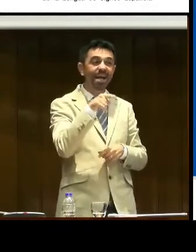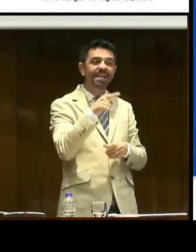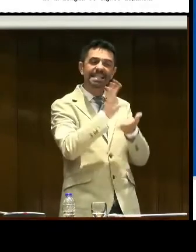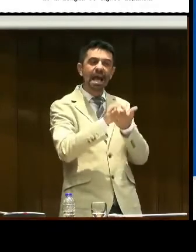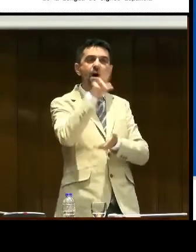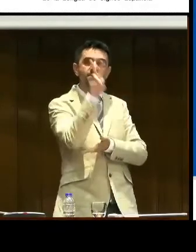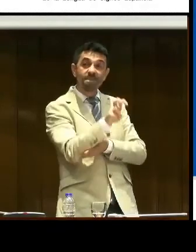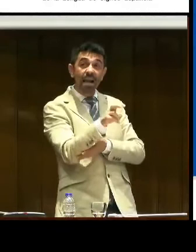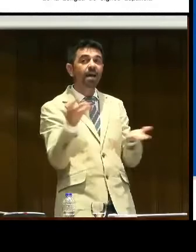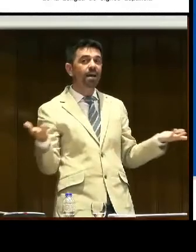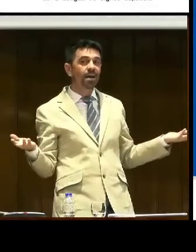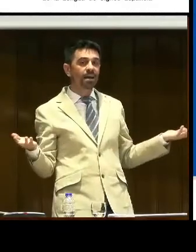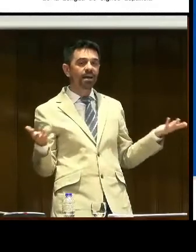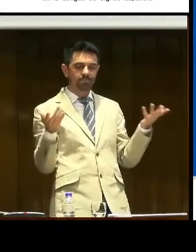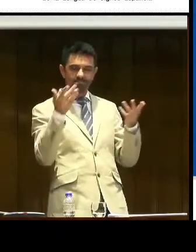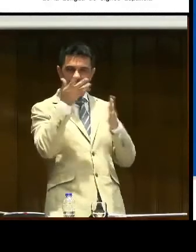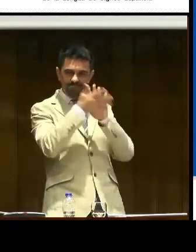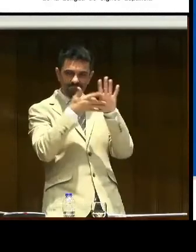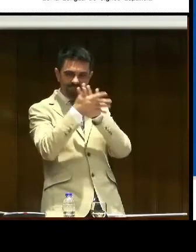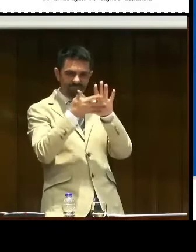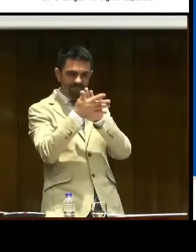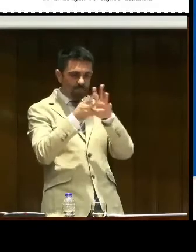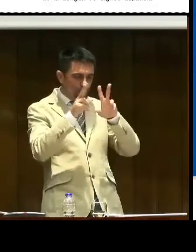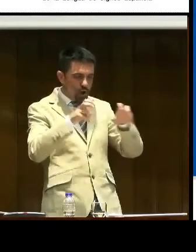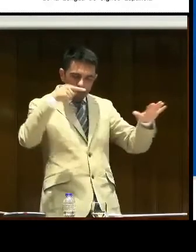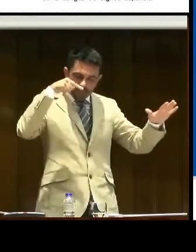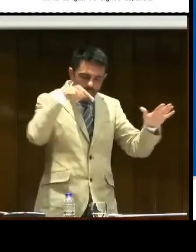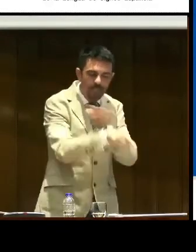más profundamente la fascinante lengua manual.